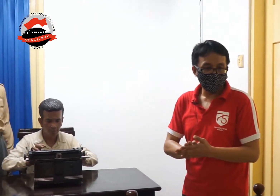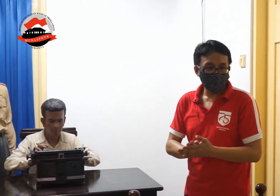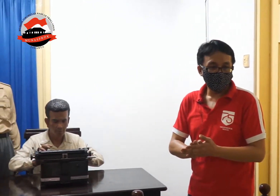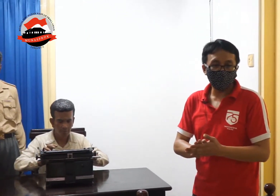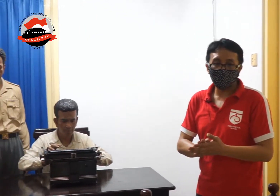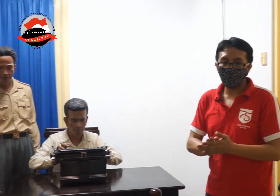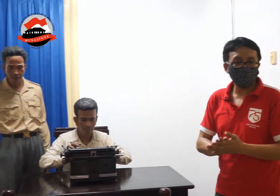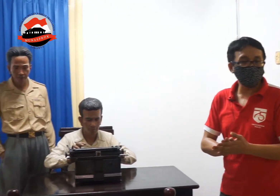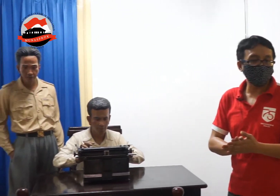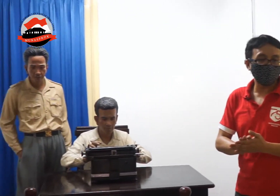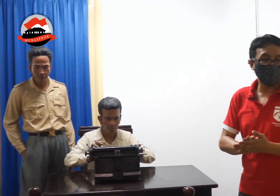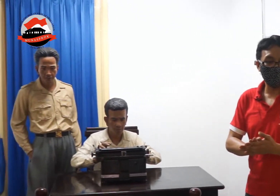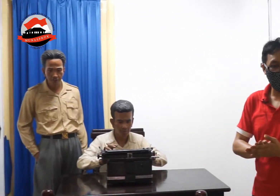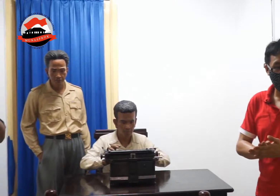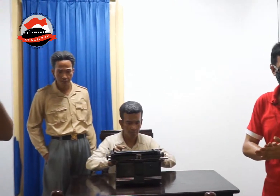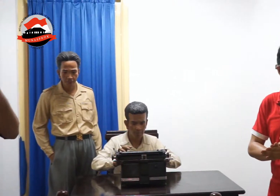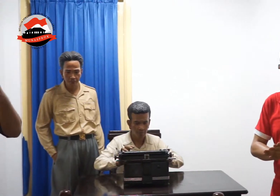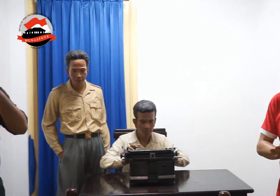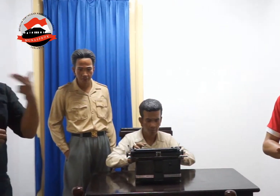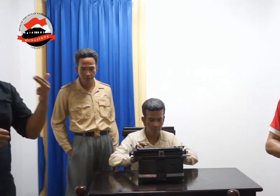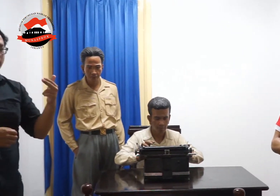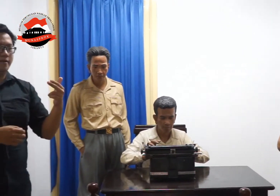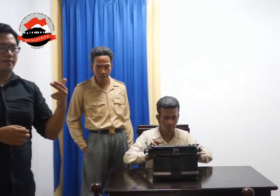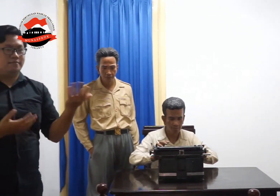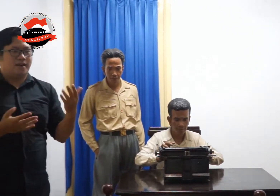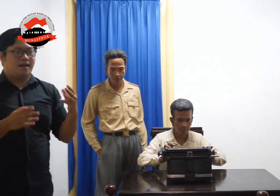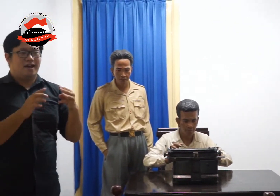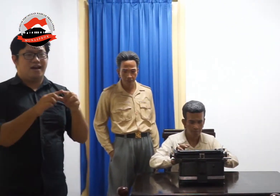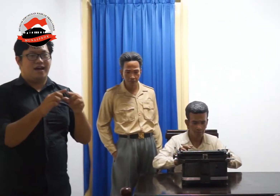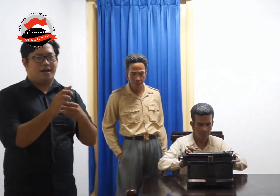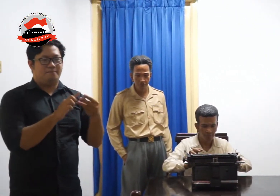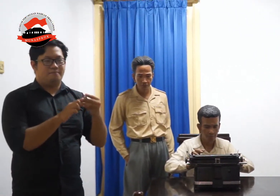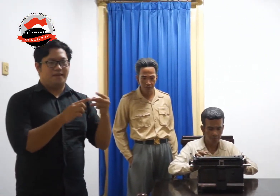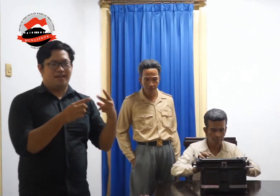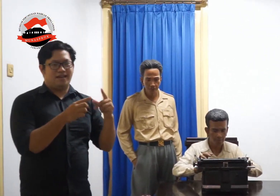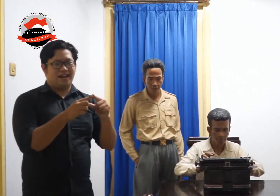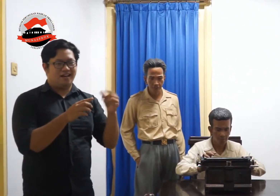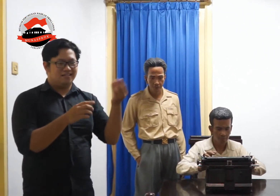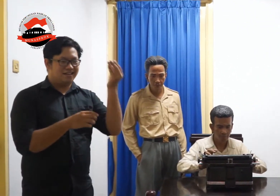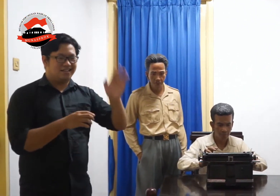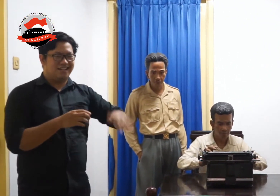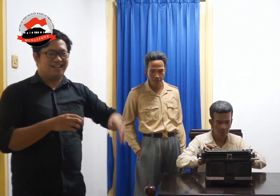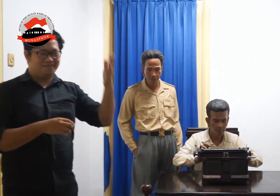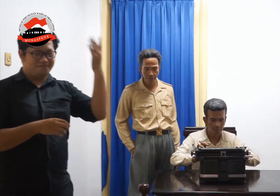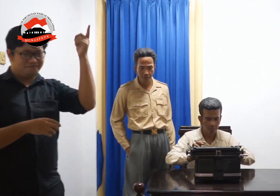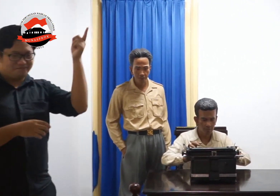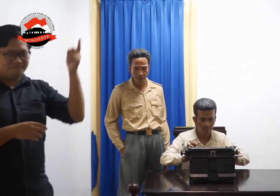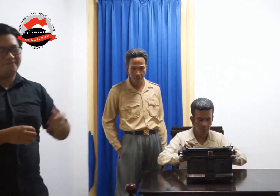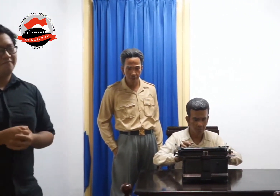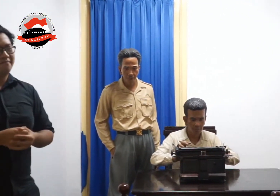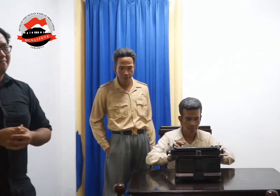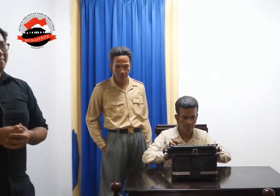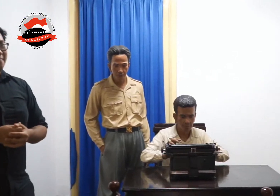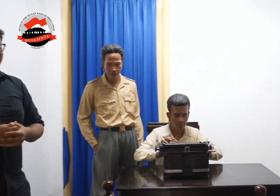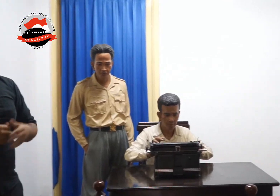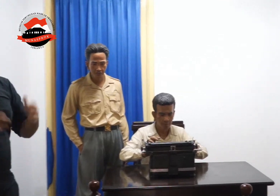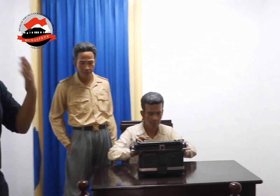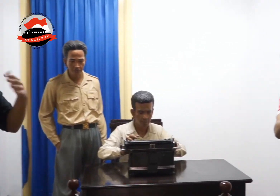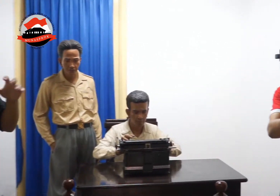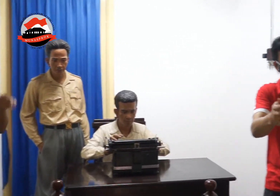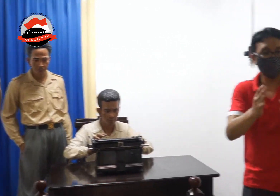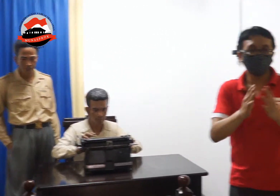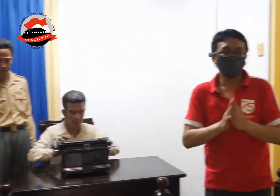Indonesia di kawasan Jalan Ampera, Jakarta Selatan. Setelah selesai mengetik, kita kembali